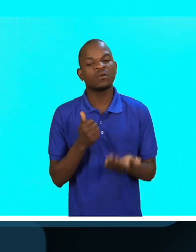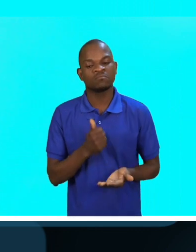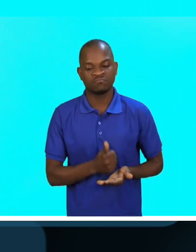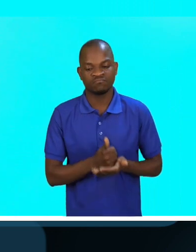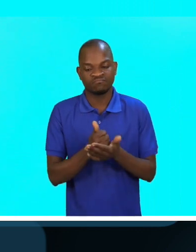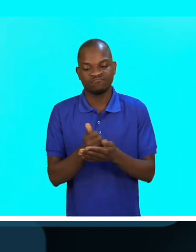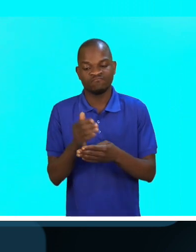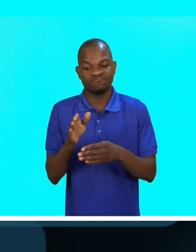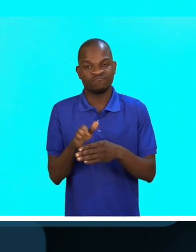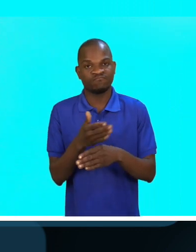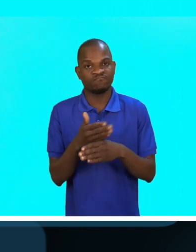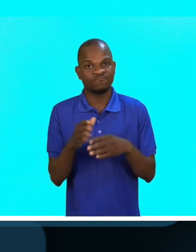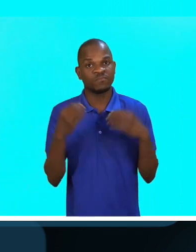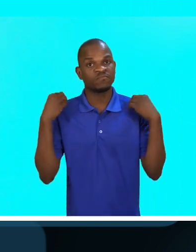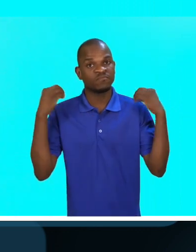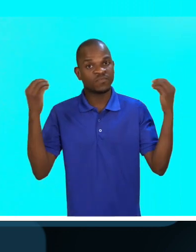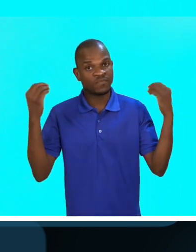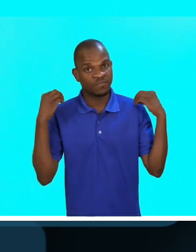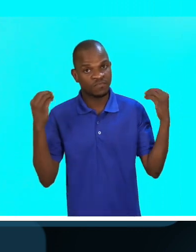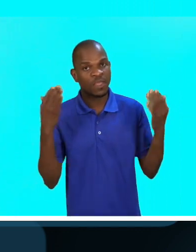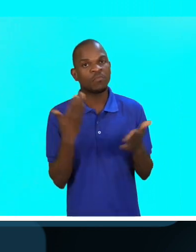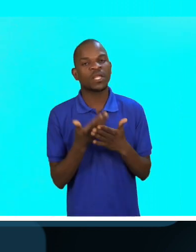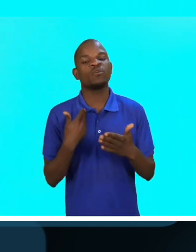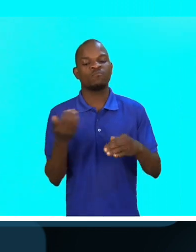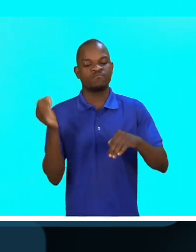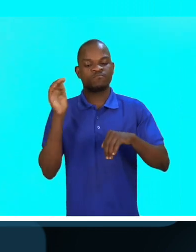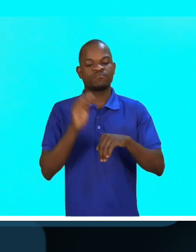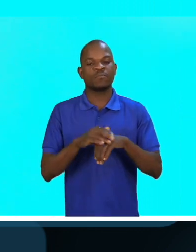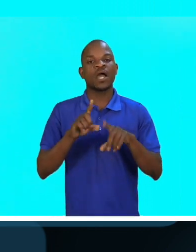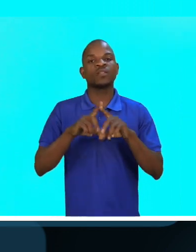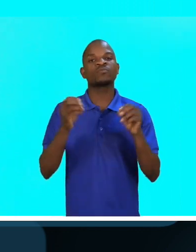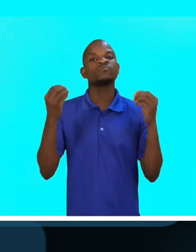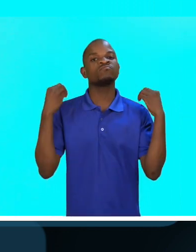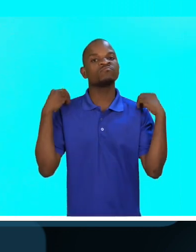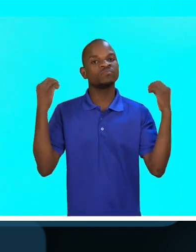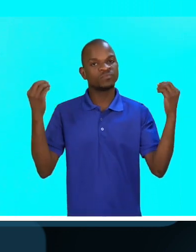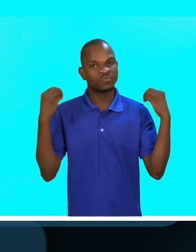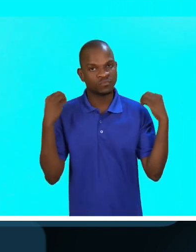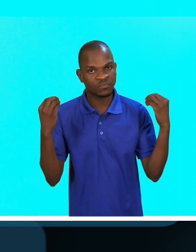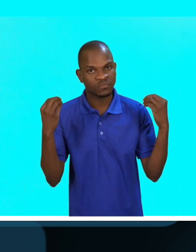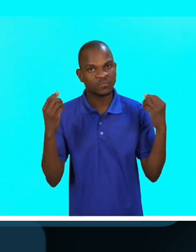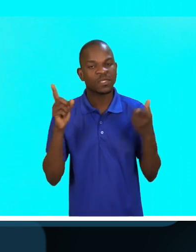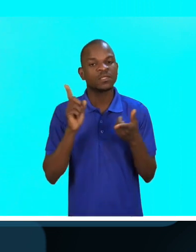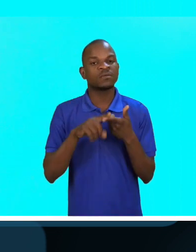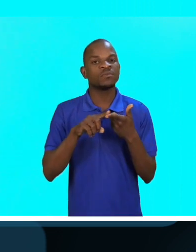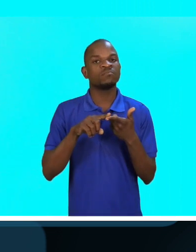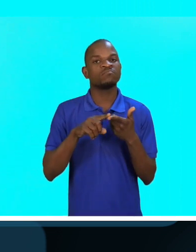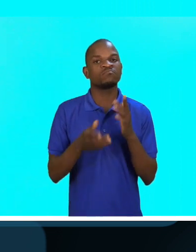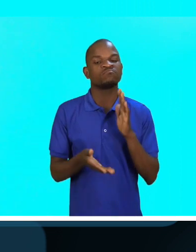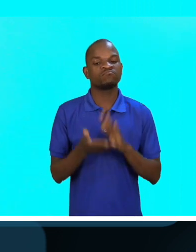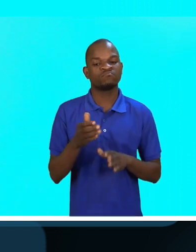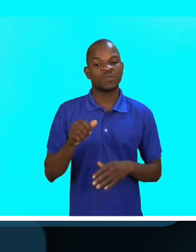crianças necessitadas. Ajudamos na reabilitação física, eu sou técnica de fisioterapia.